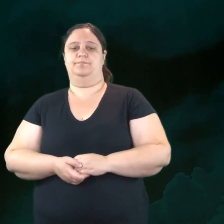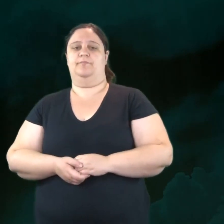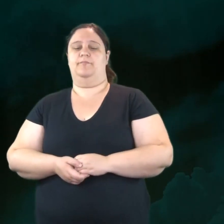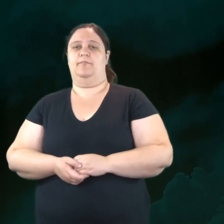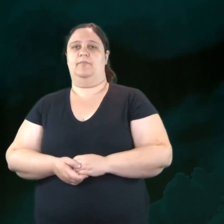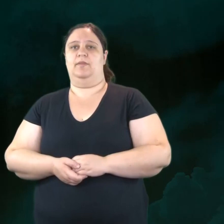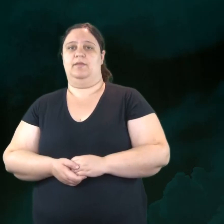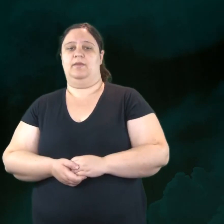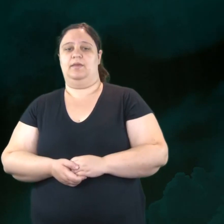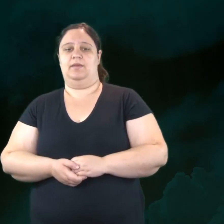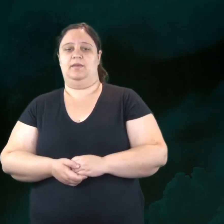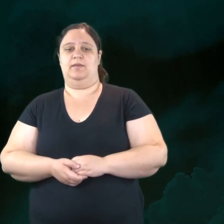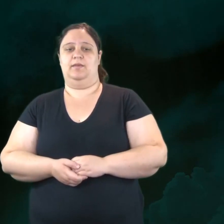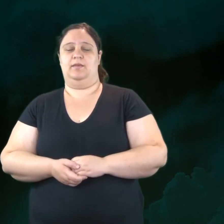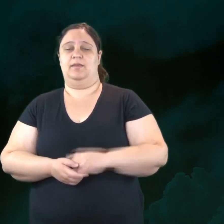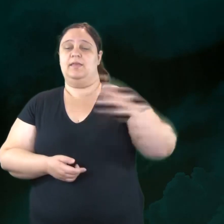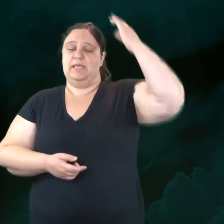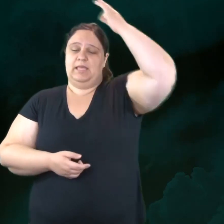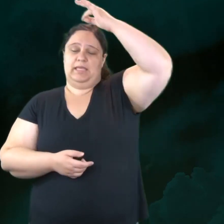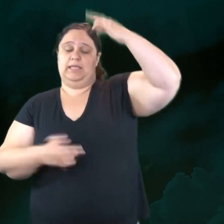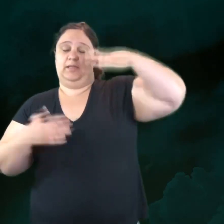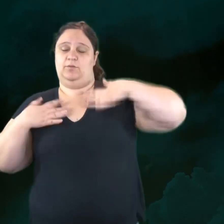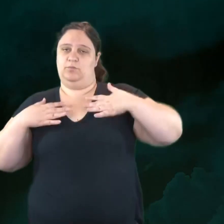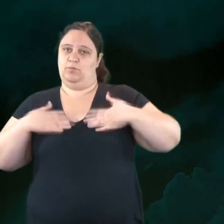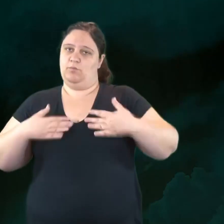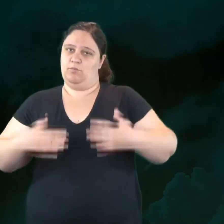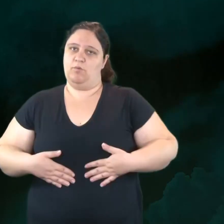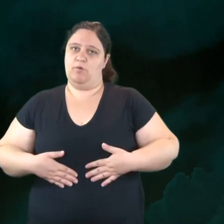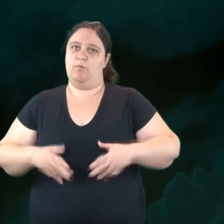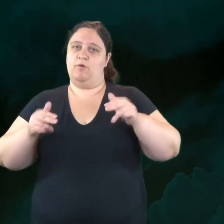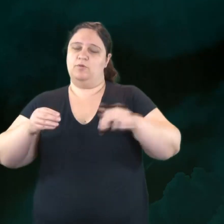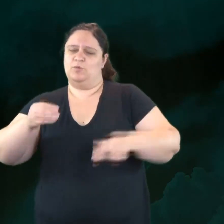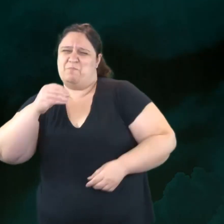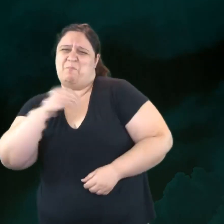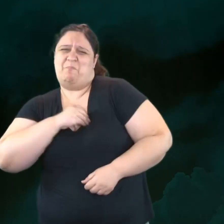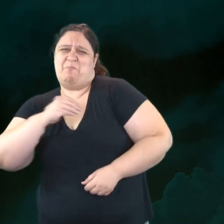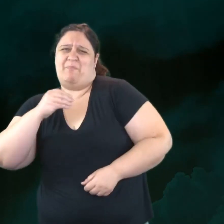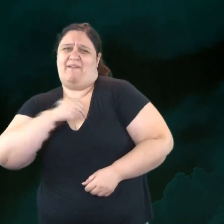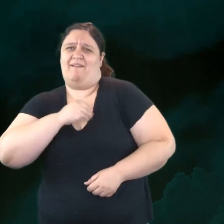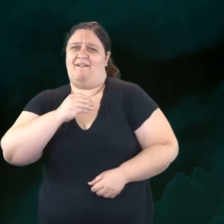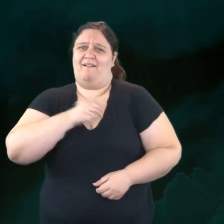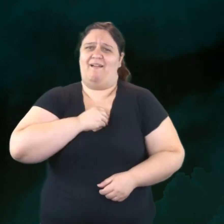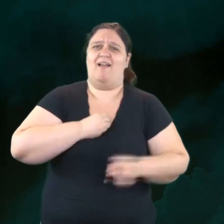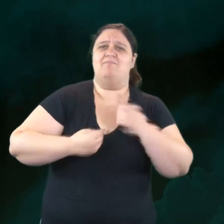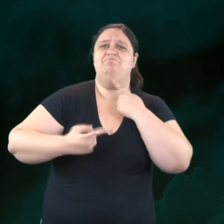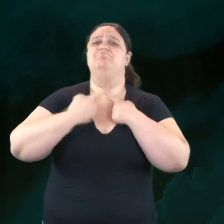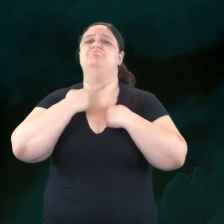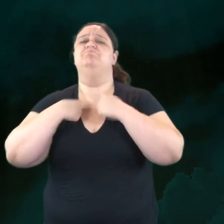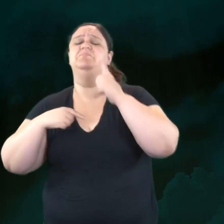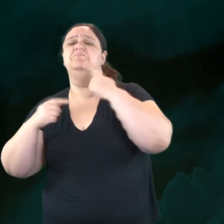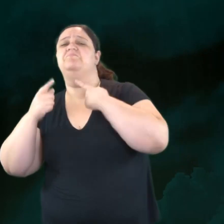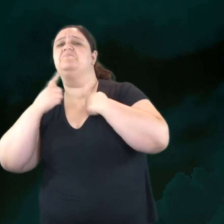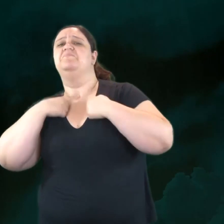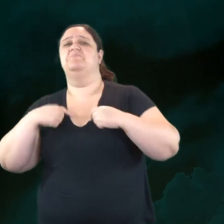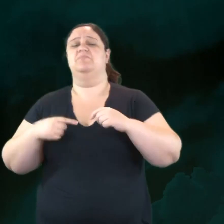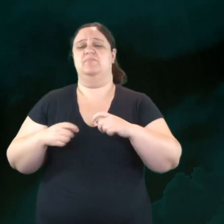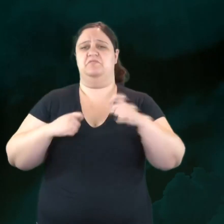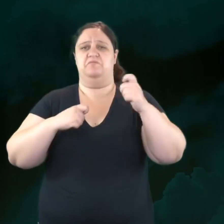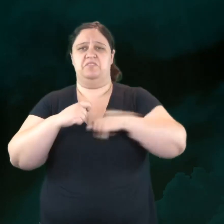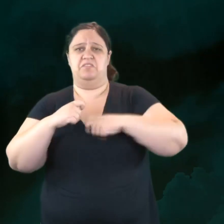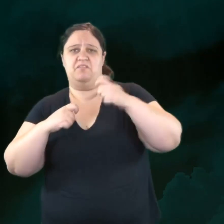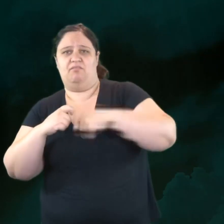próprio corpo, com relação à fornicação, com relação ao desejo lascivo, né,